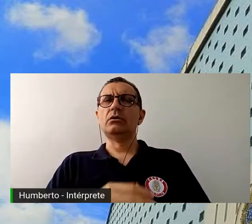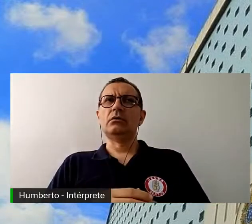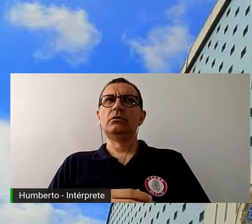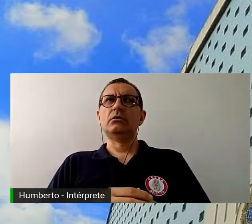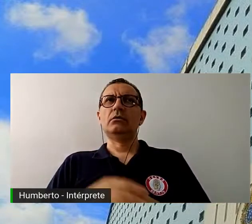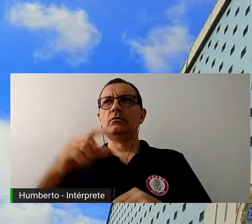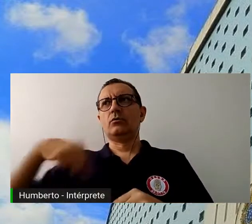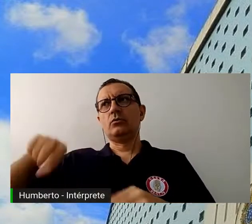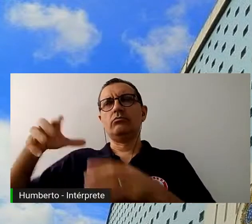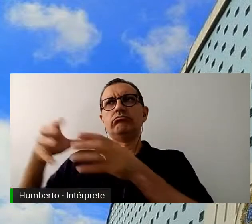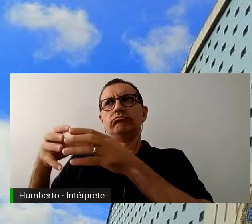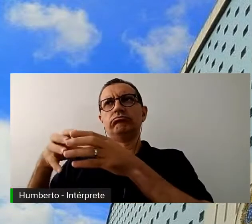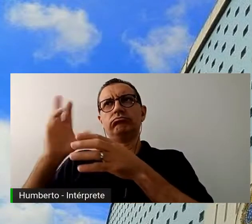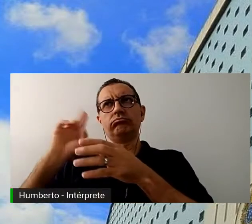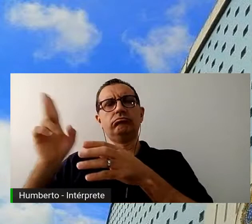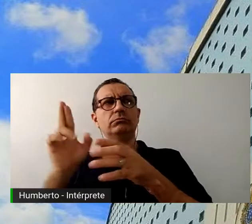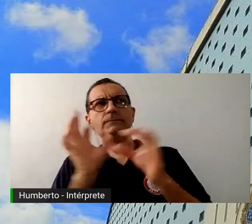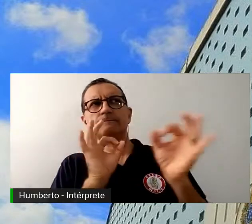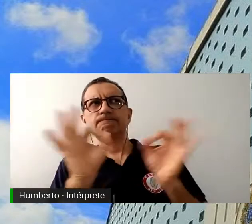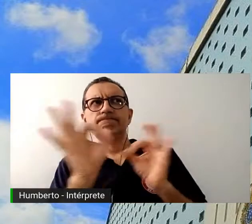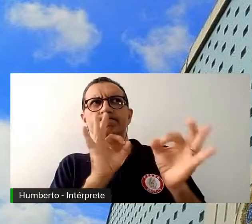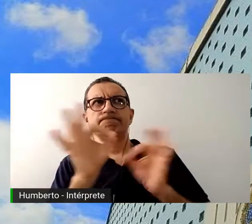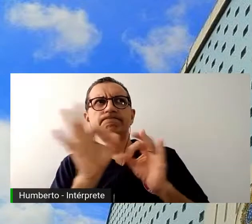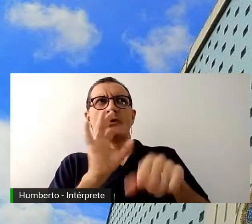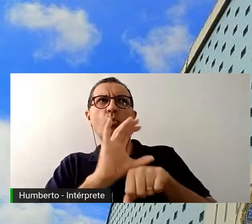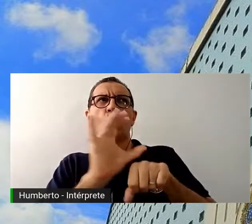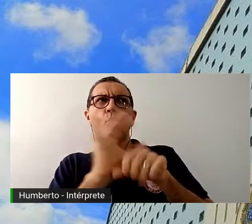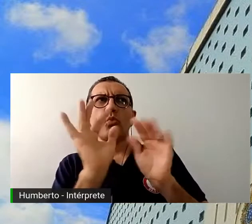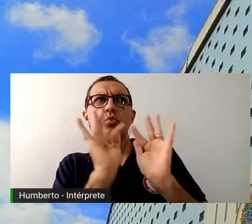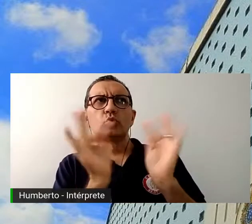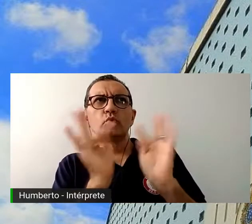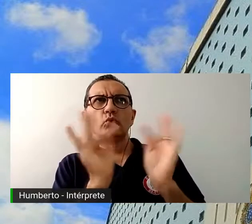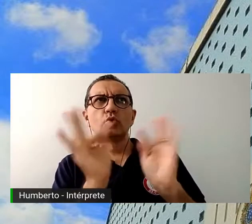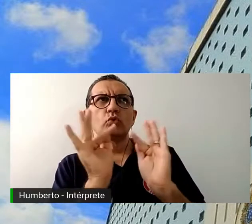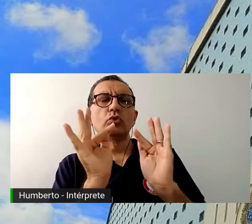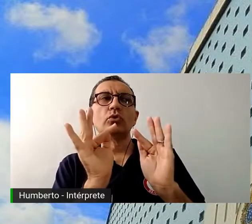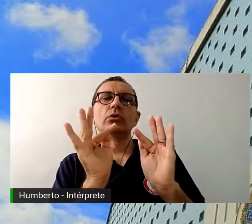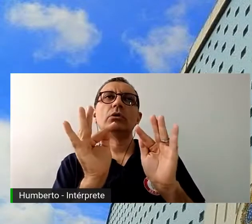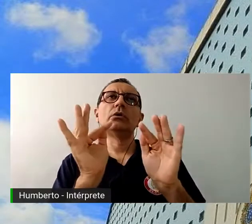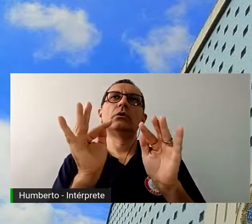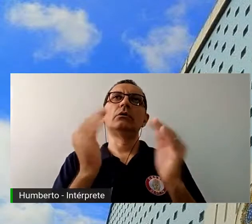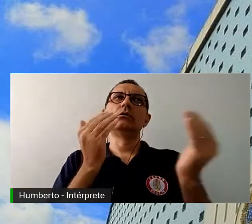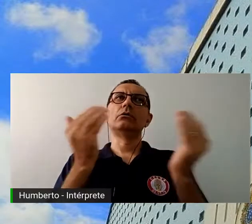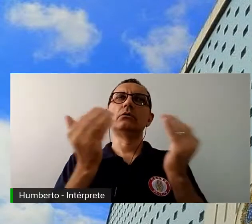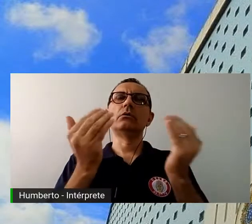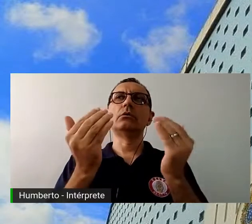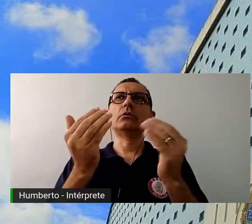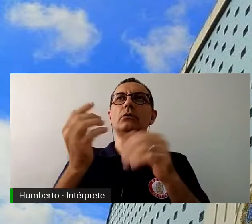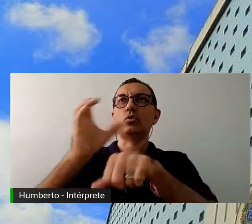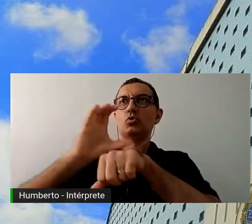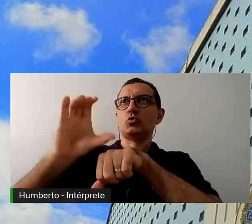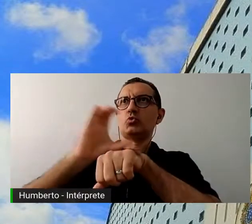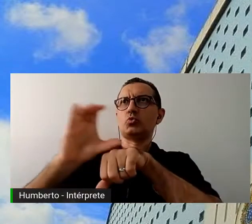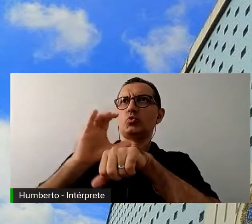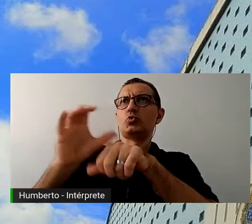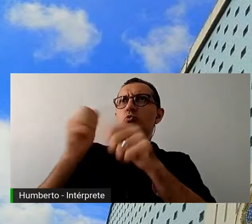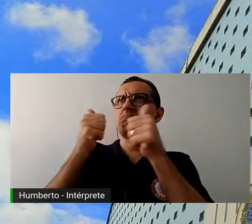um acúmulo de cursos breves e os cursos orgânicos,